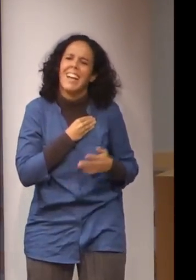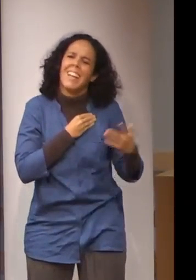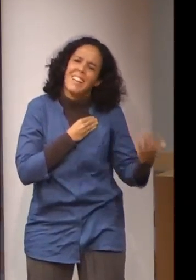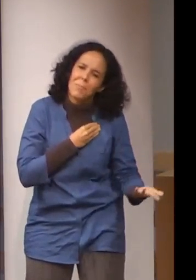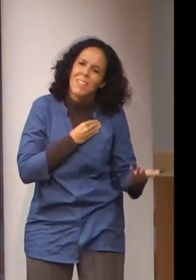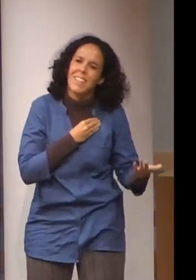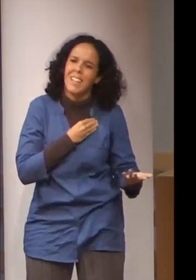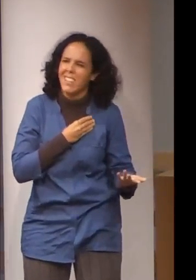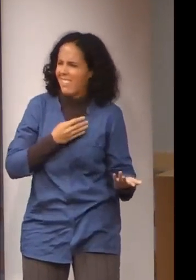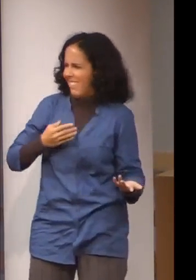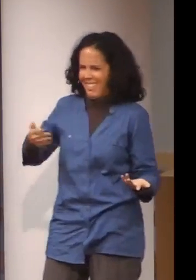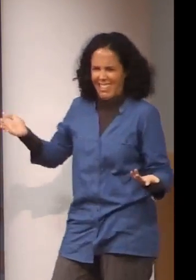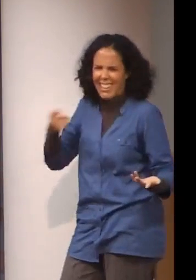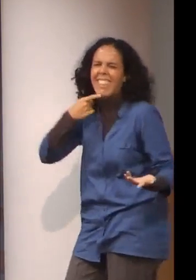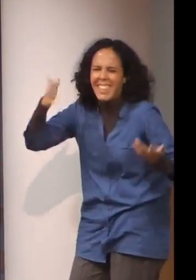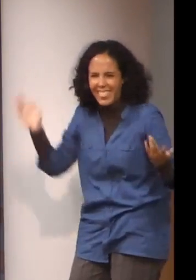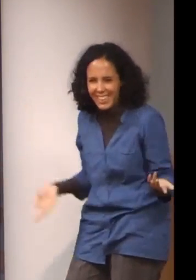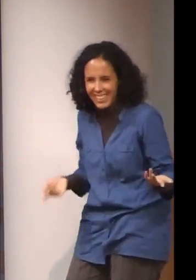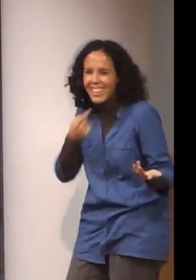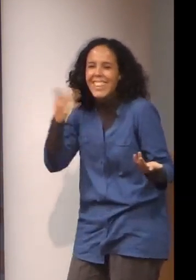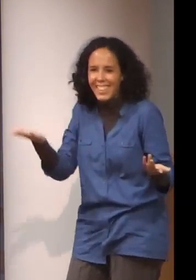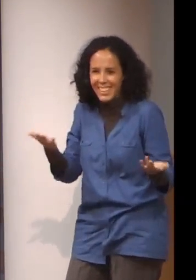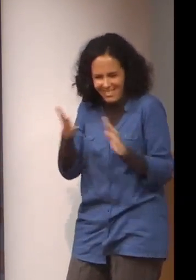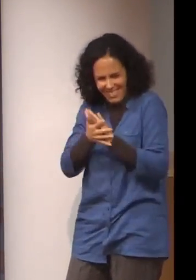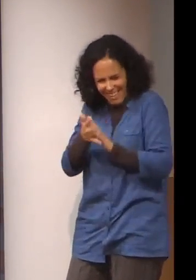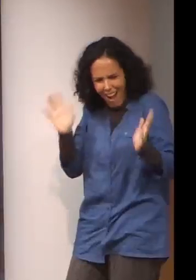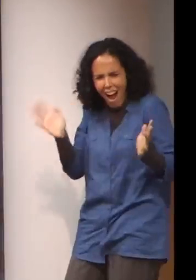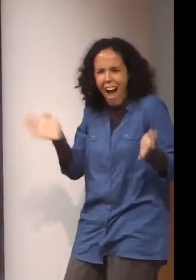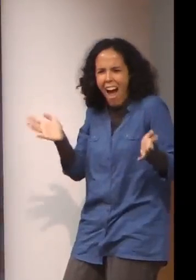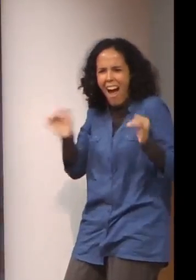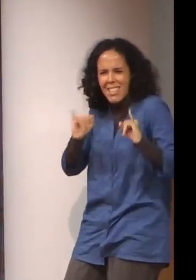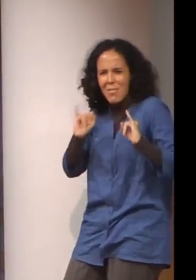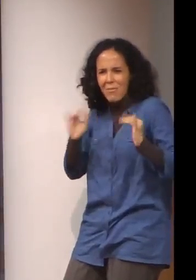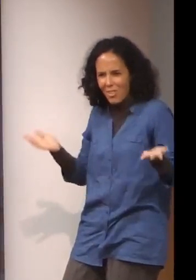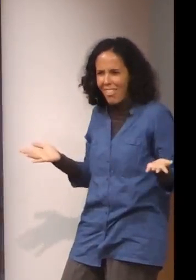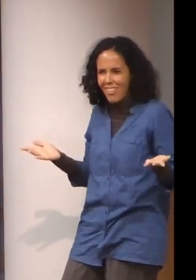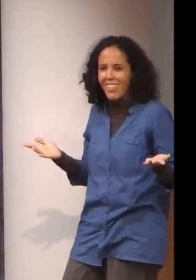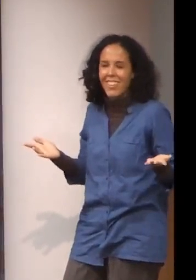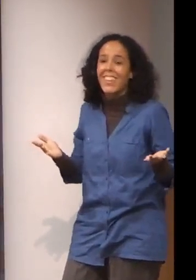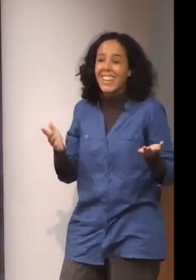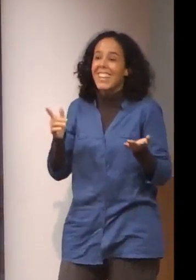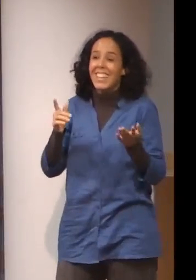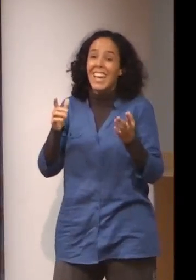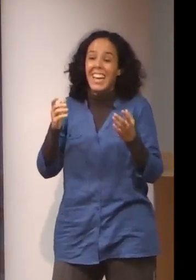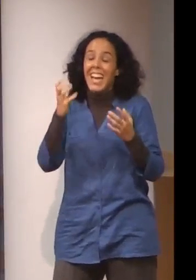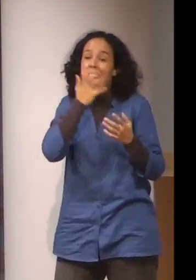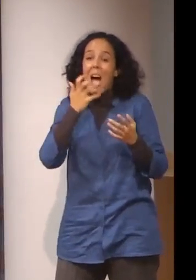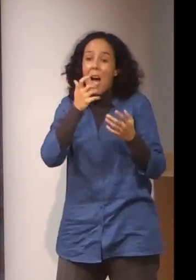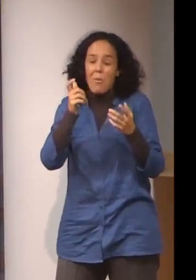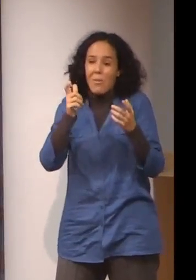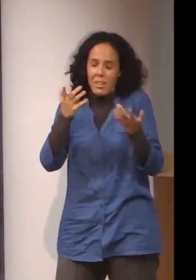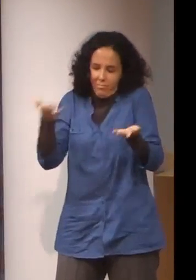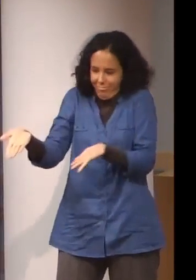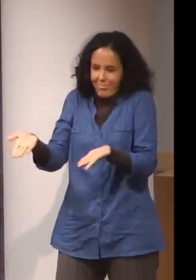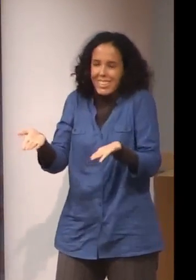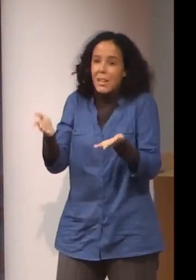con todas las palabras lo que deletrea es fac. ¿Entendéis lo que quiere decir? Es decir, estaba haciendo un juego